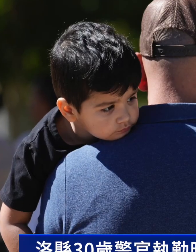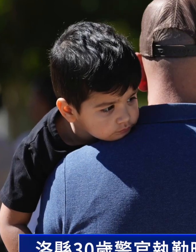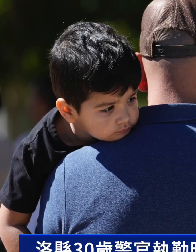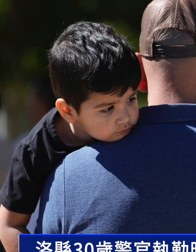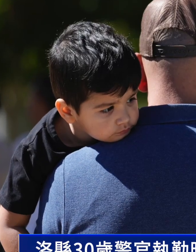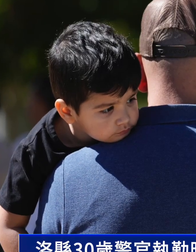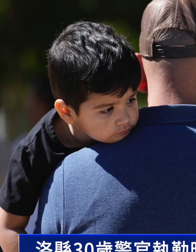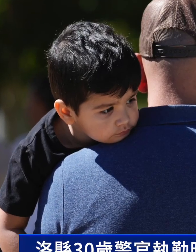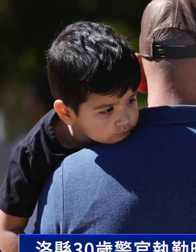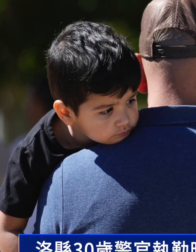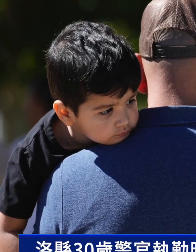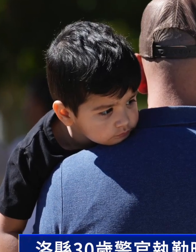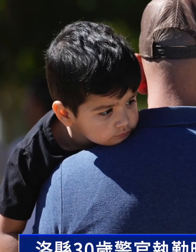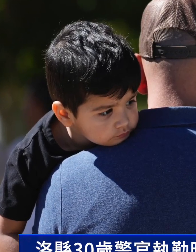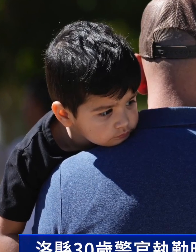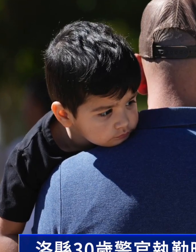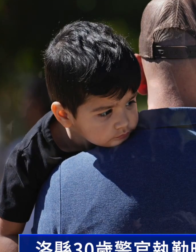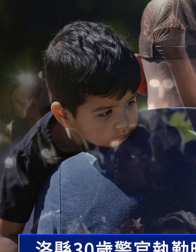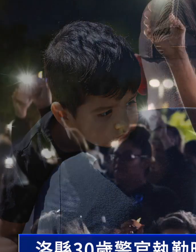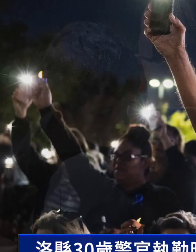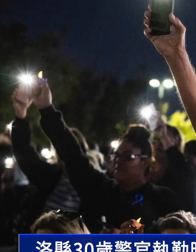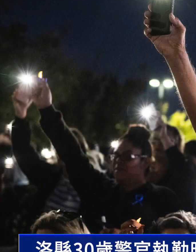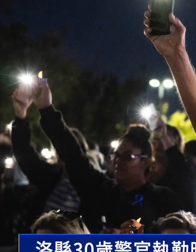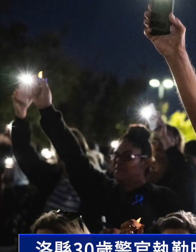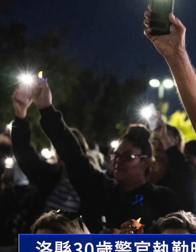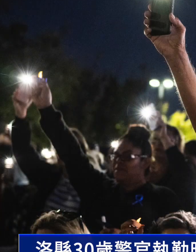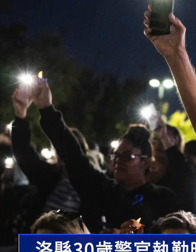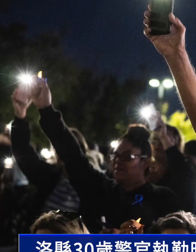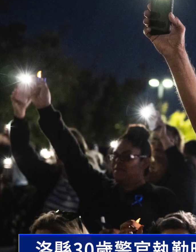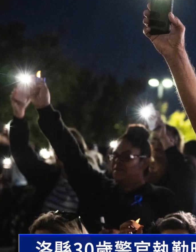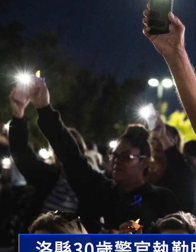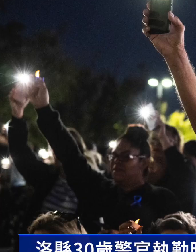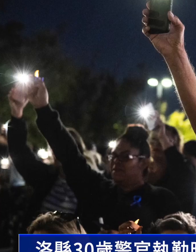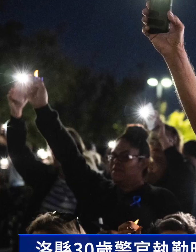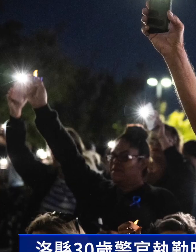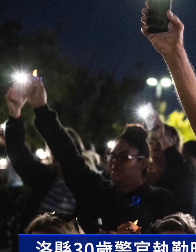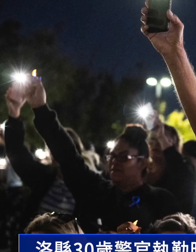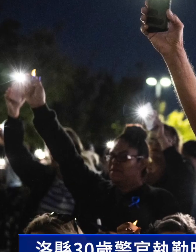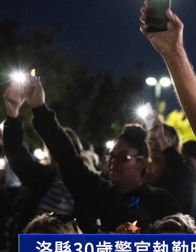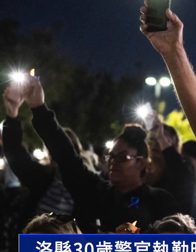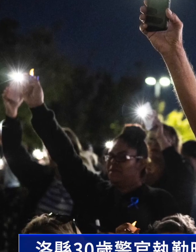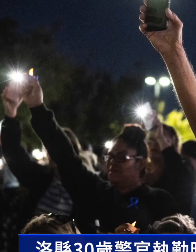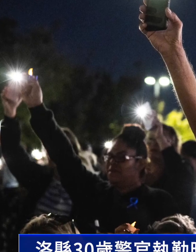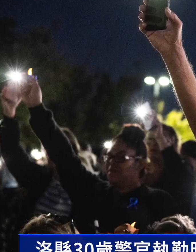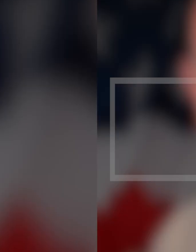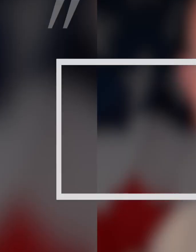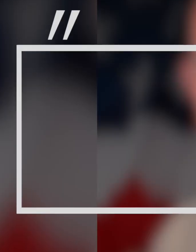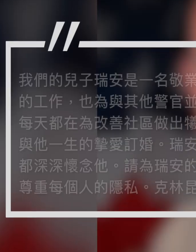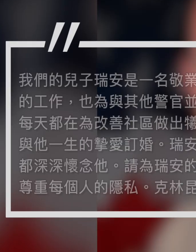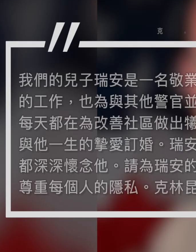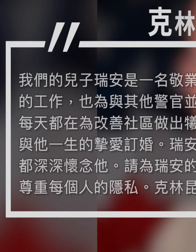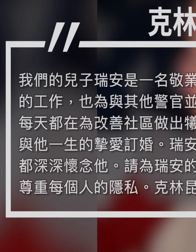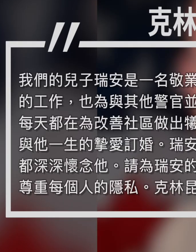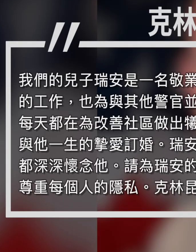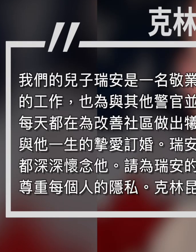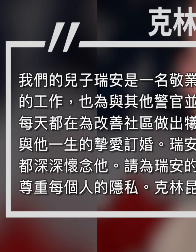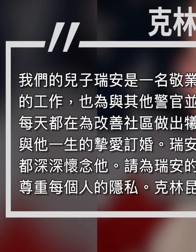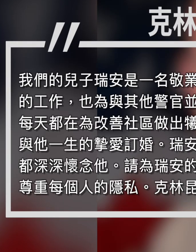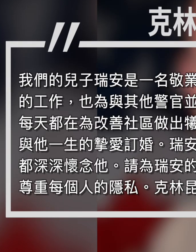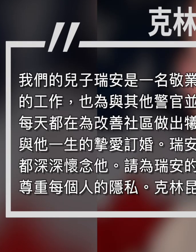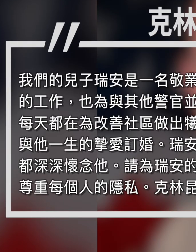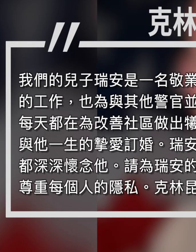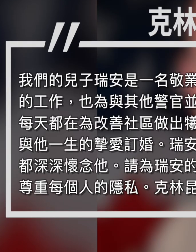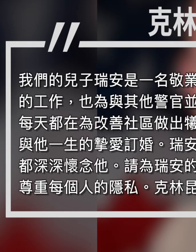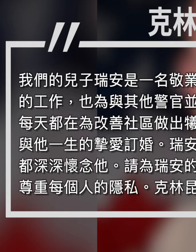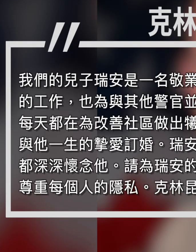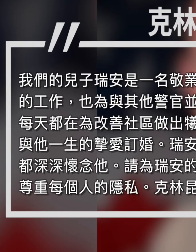家，父亲和祖父都是警察。在出事前几天，他刚刚与未婚妻订婚。他的家人在声明中指